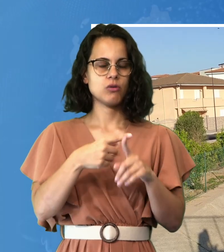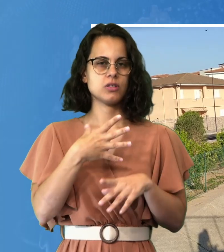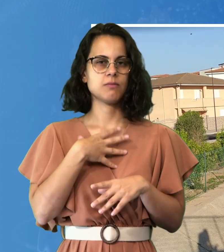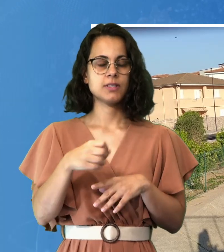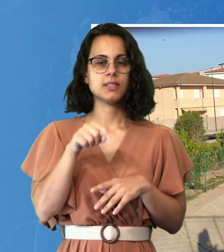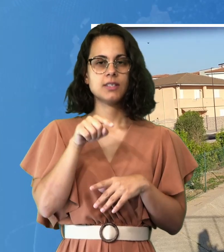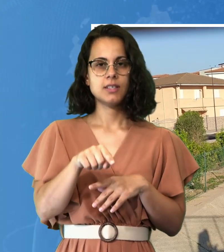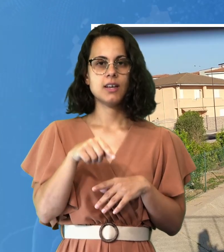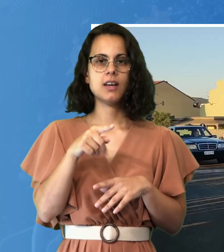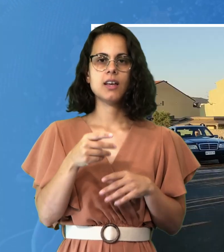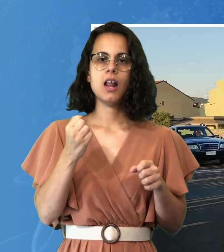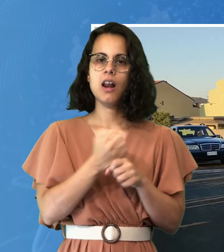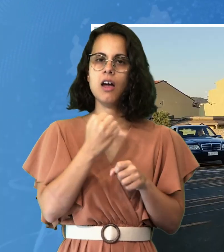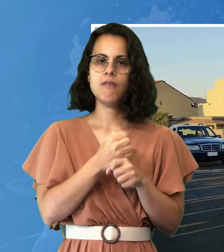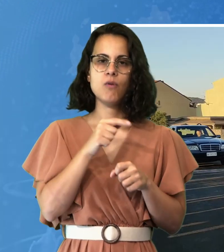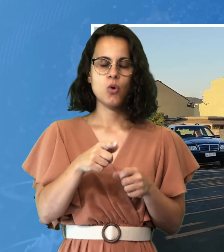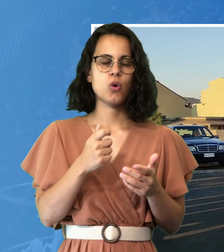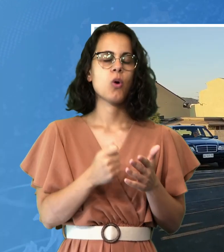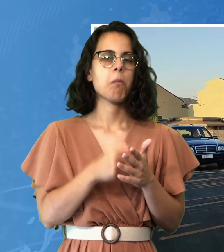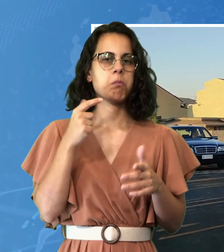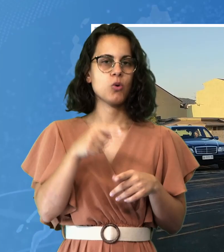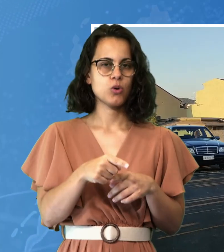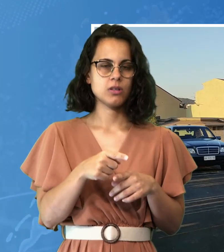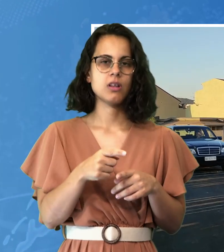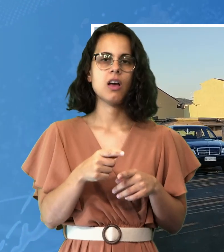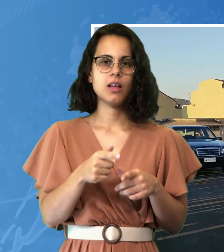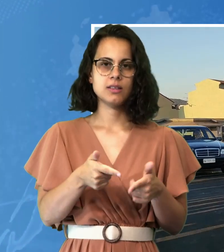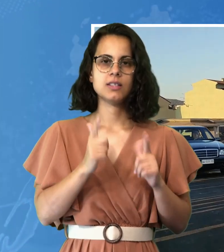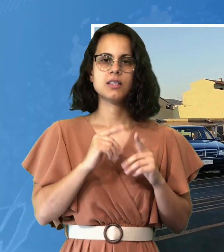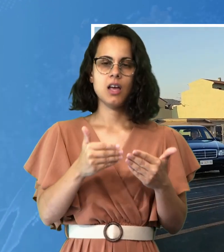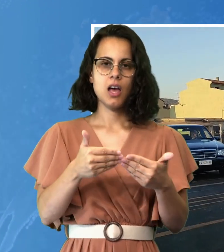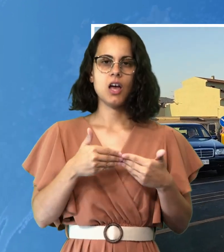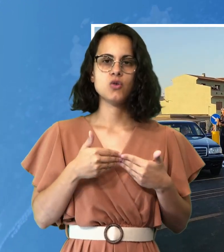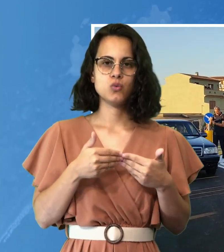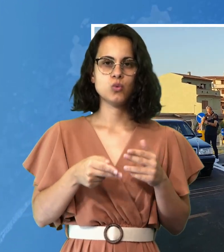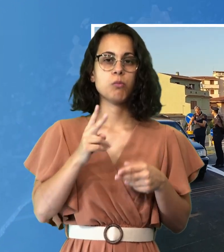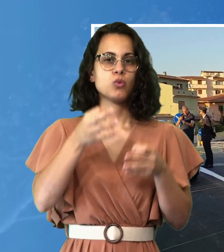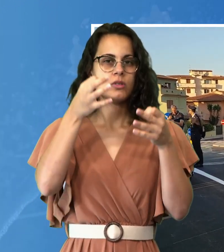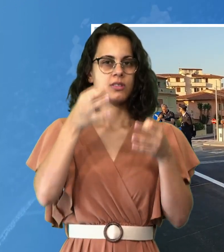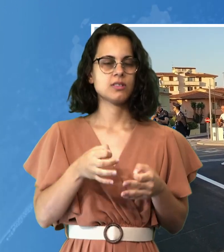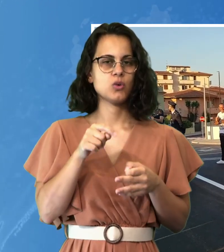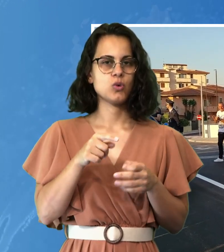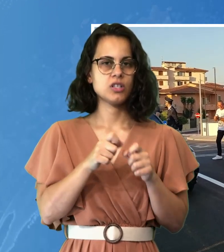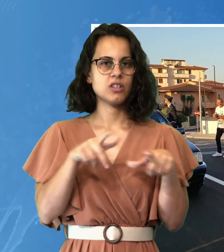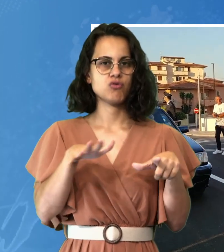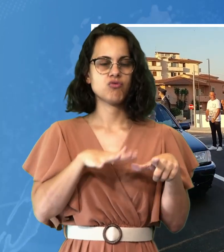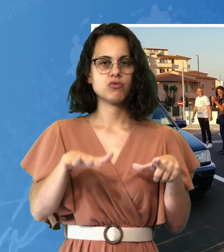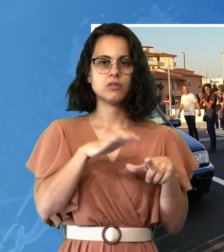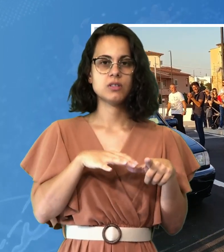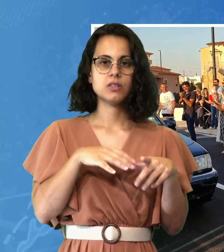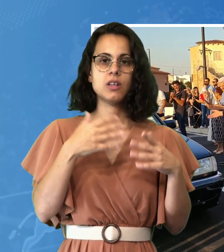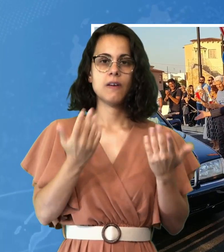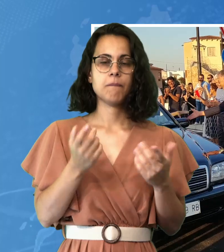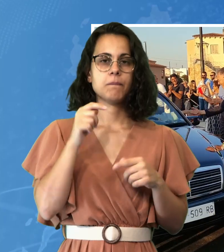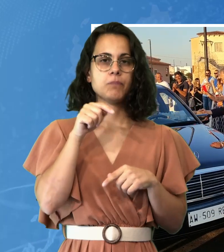segna un cambio epocale nell'approccio alle opere incongrue che mettono a rischio la sicurezza idrogeologica della città. L'opera, costata